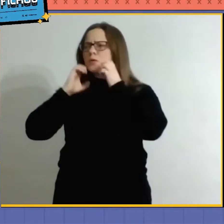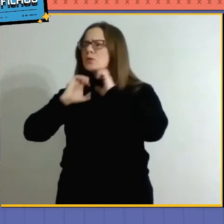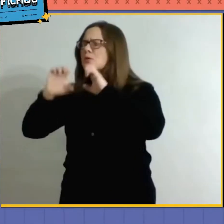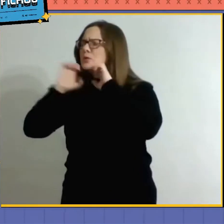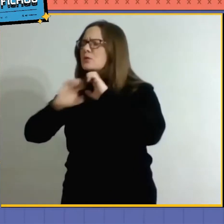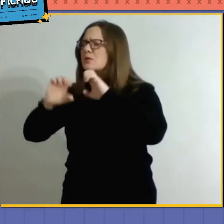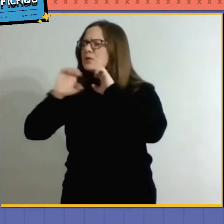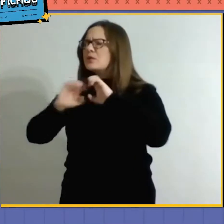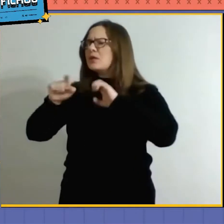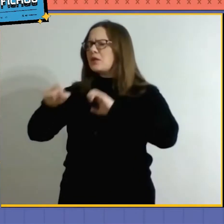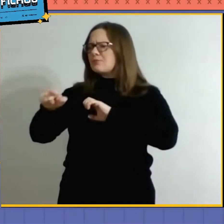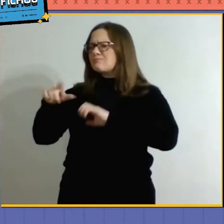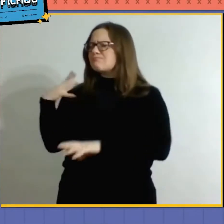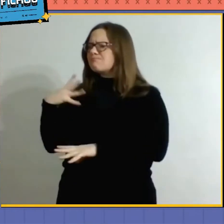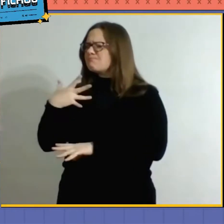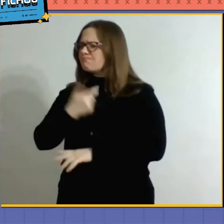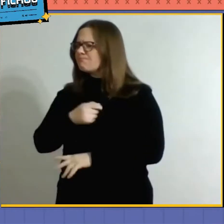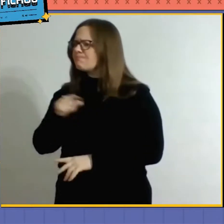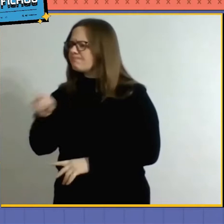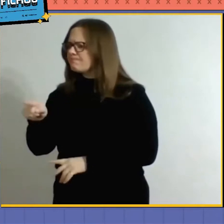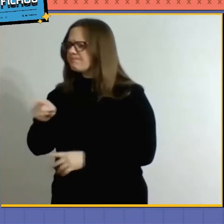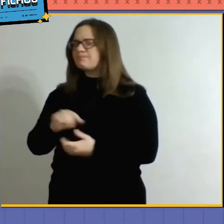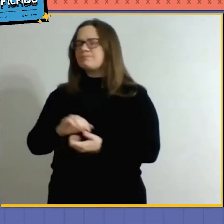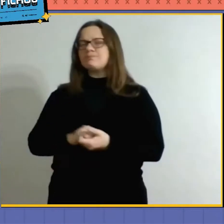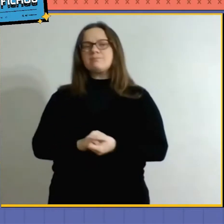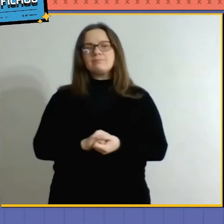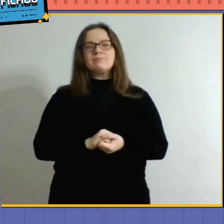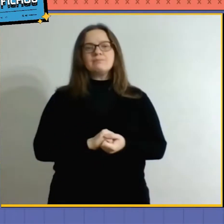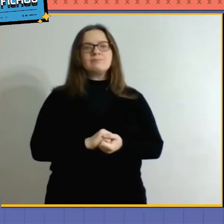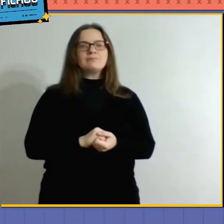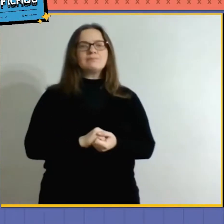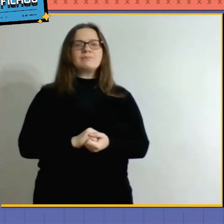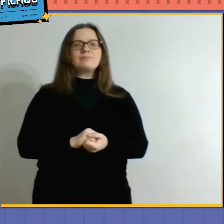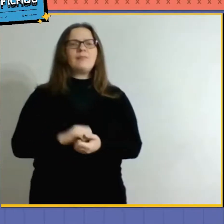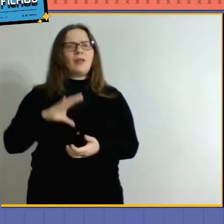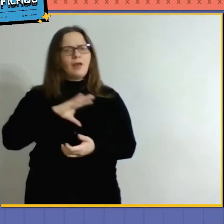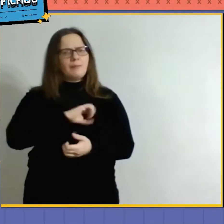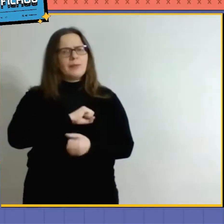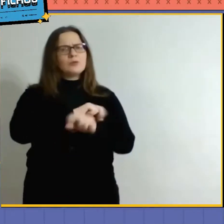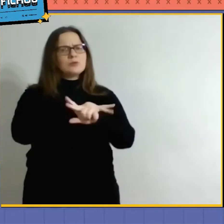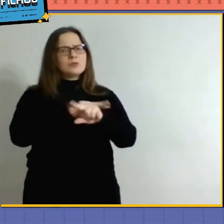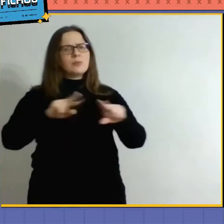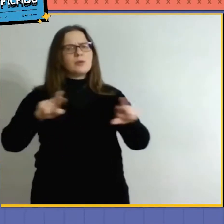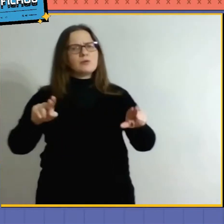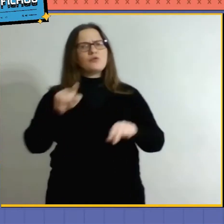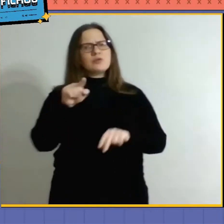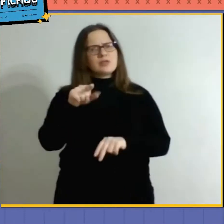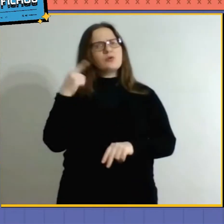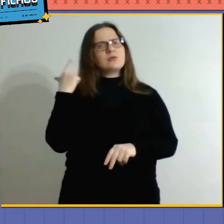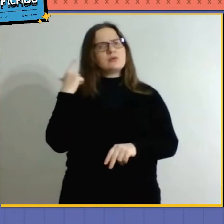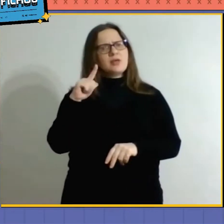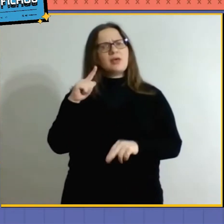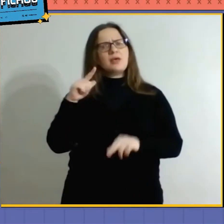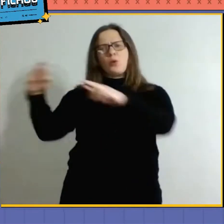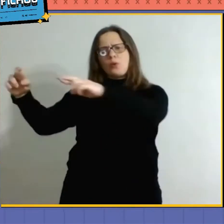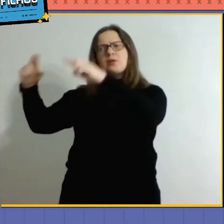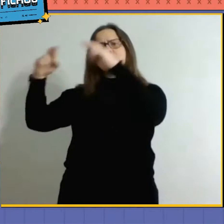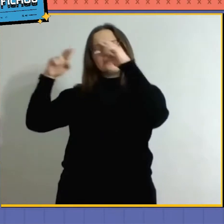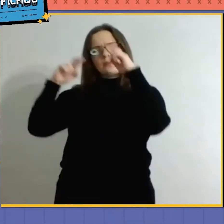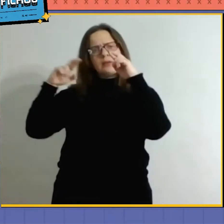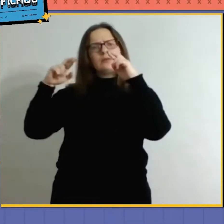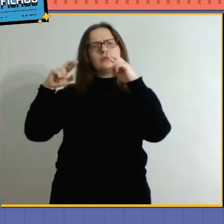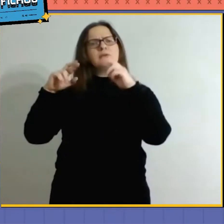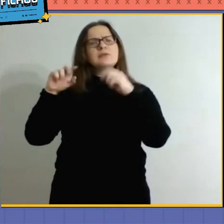tentei salvá-los tá então amados irmãos Pode acreditar você vai ganhar o respeito dos seus amigos